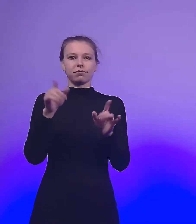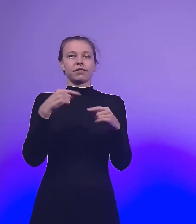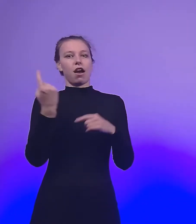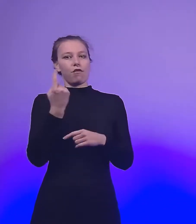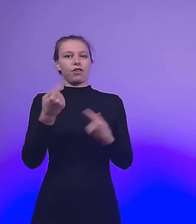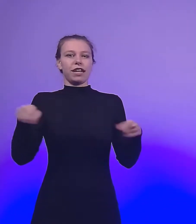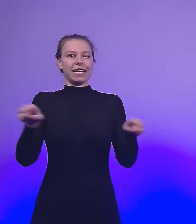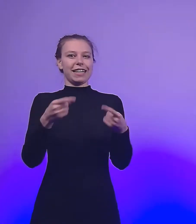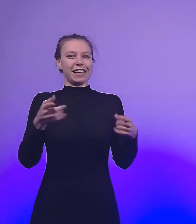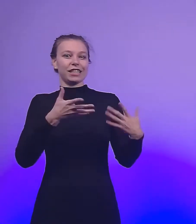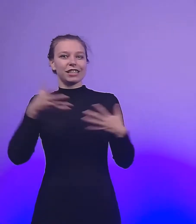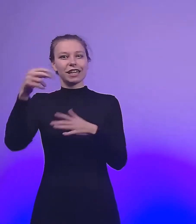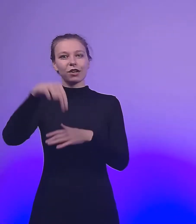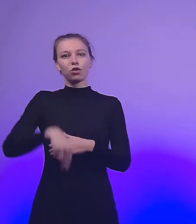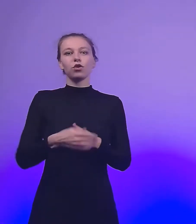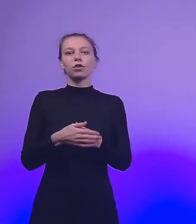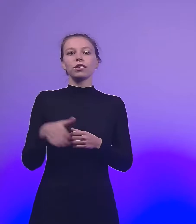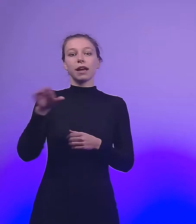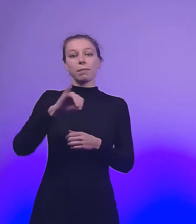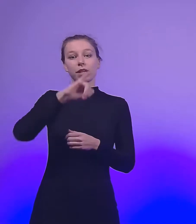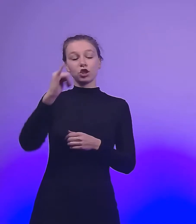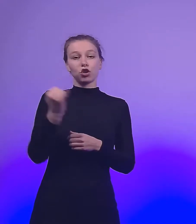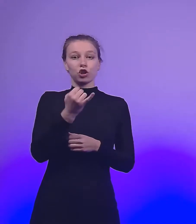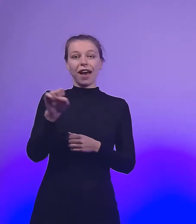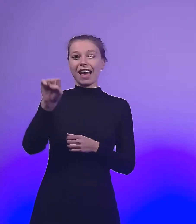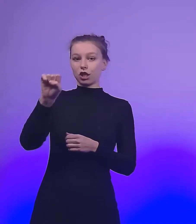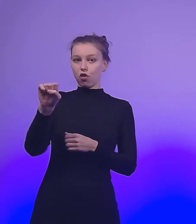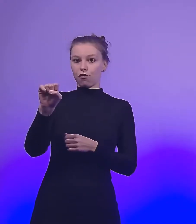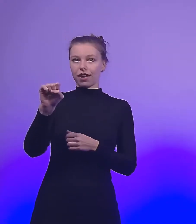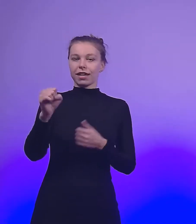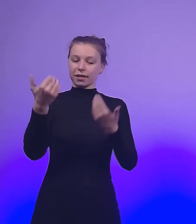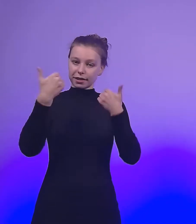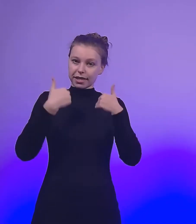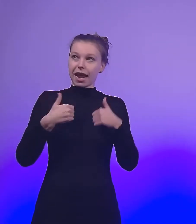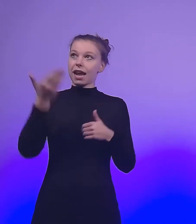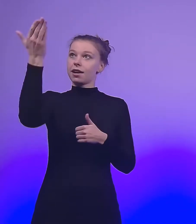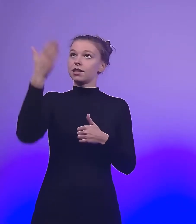zingen, samen met Joshua en Sophie. De Heer is mijn herder.